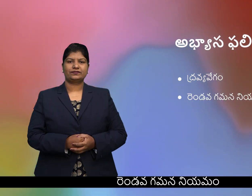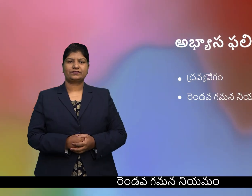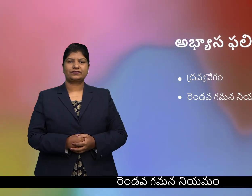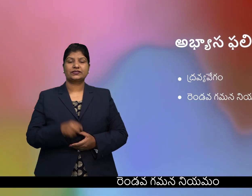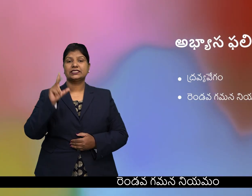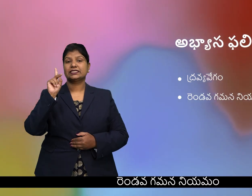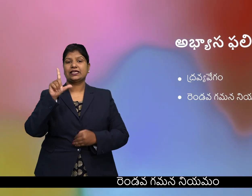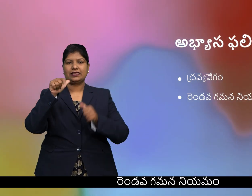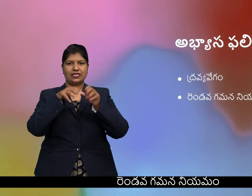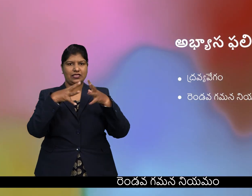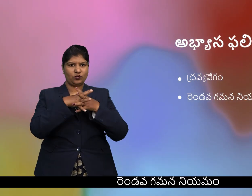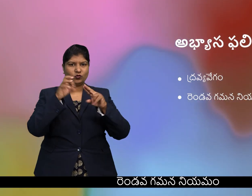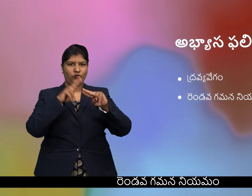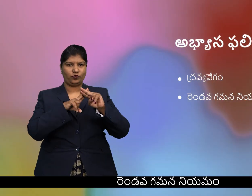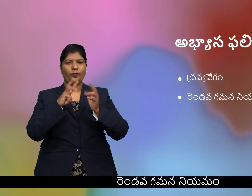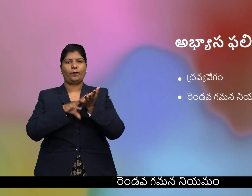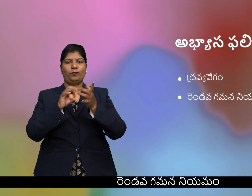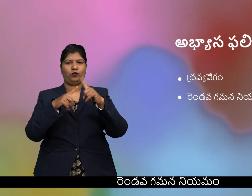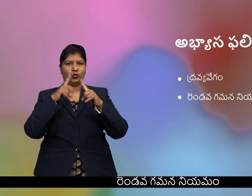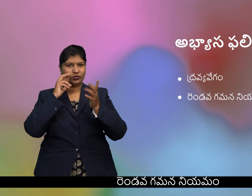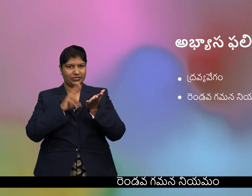రెండవ గమన నియమం